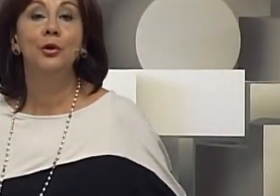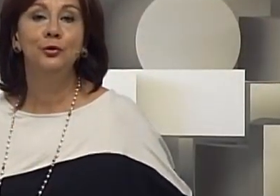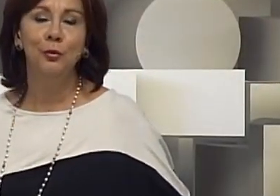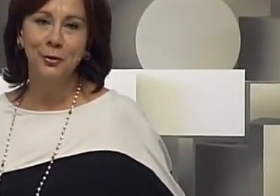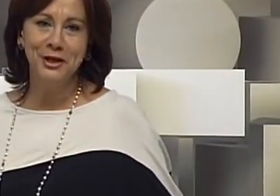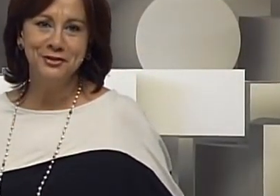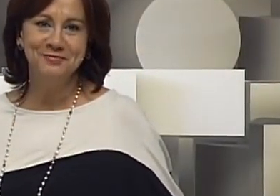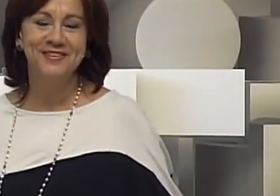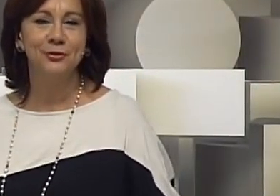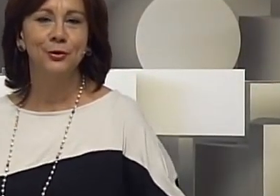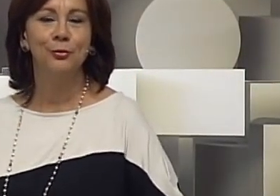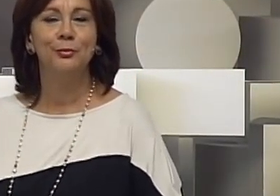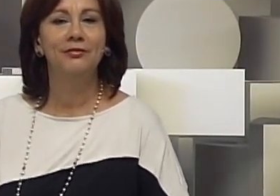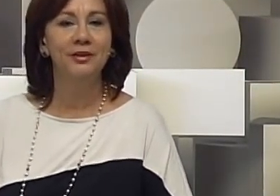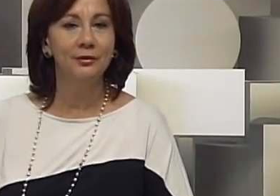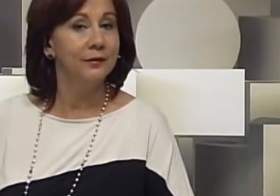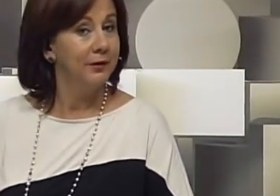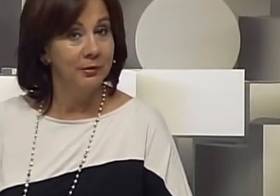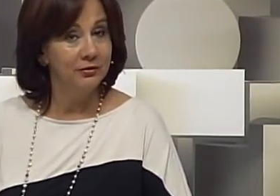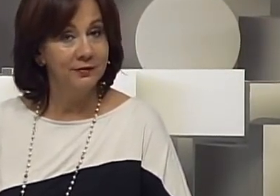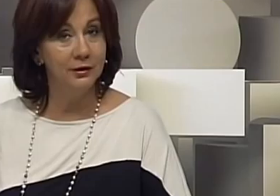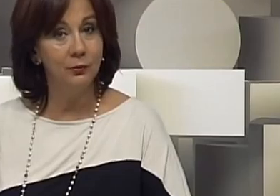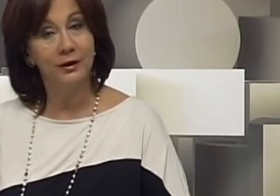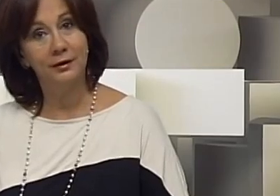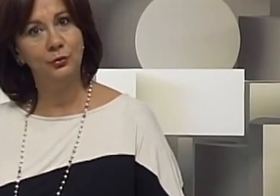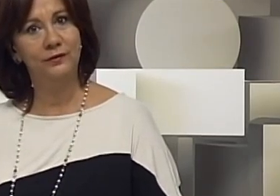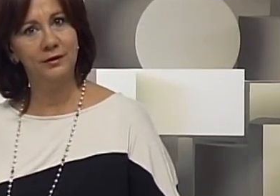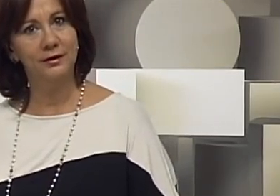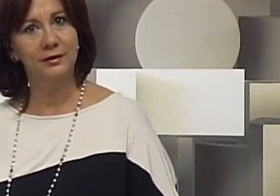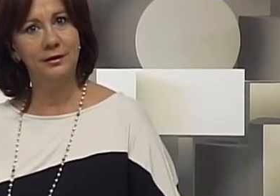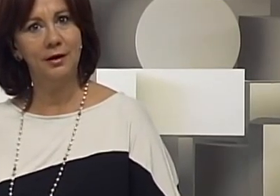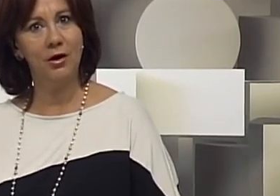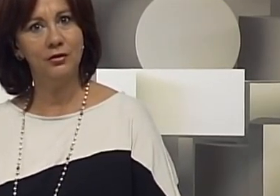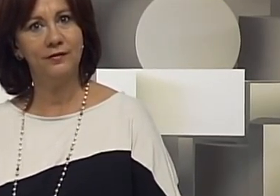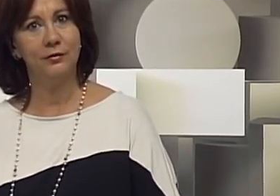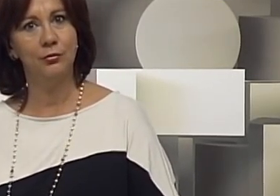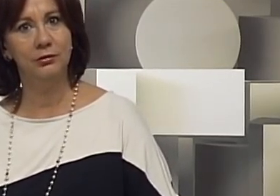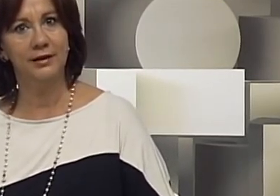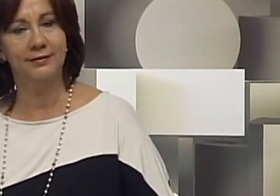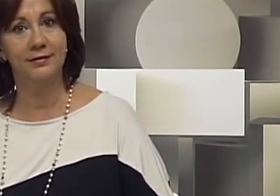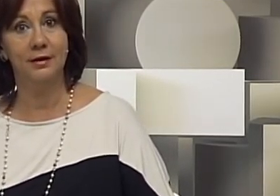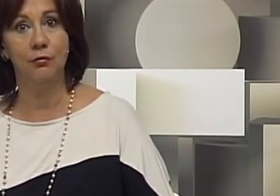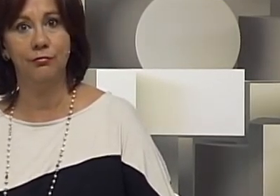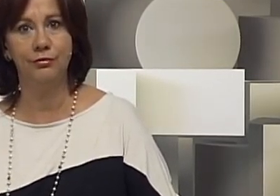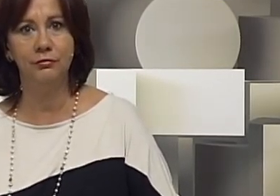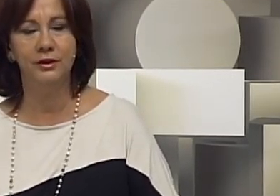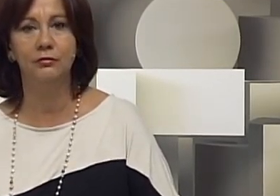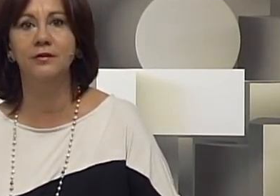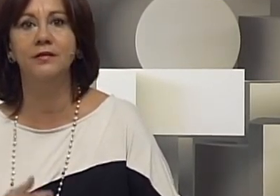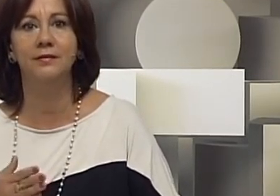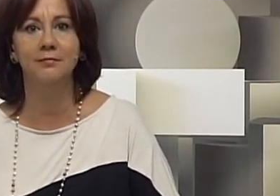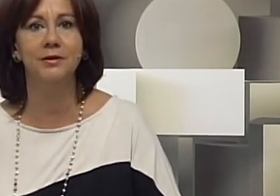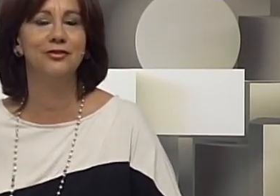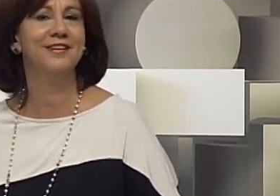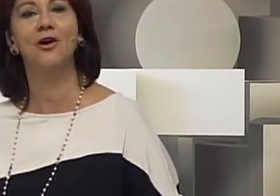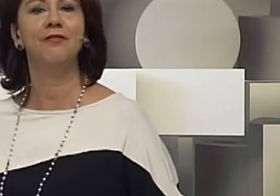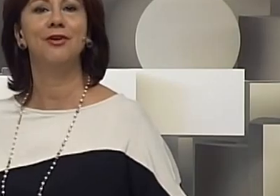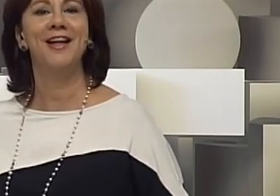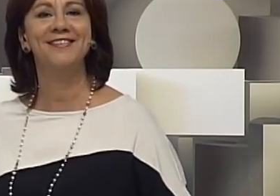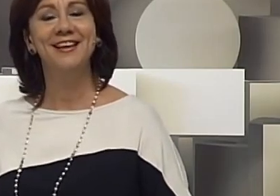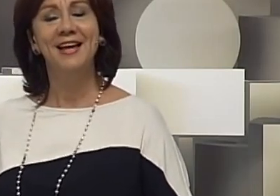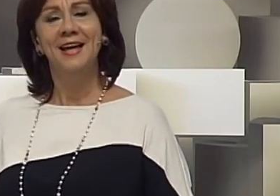Olá, muito boa noite. Sejam todos muito bem-vindos a mais uma edição aqui do Cidadania, agora de segunda a sexta, ao vivo até você, sempre